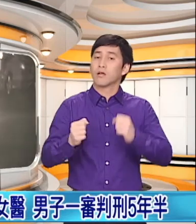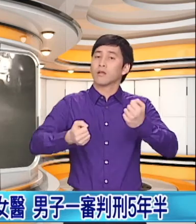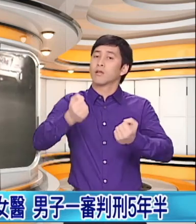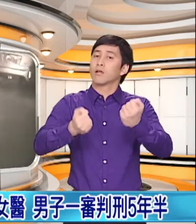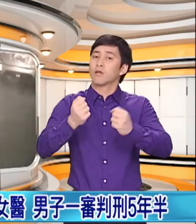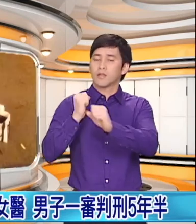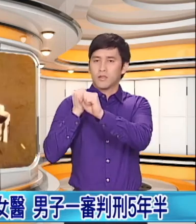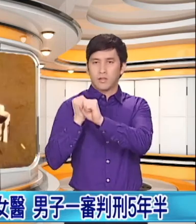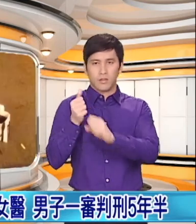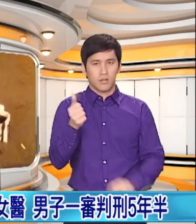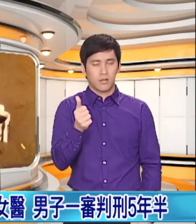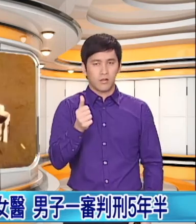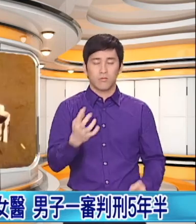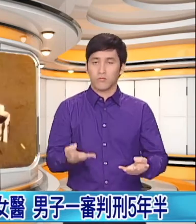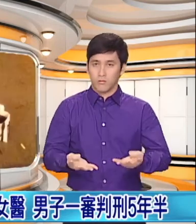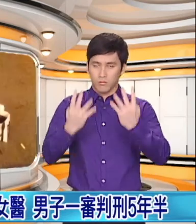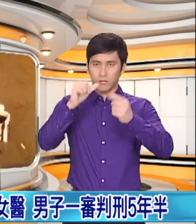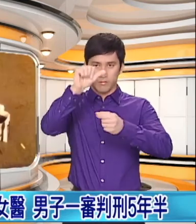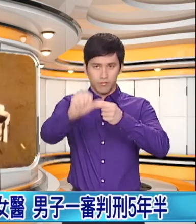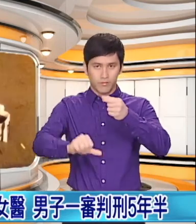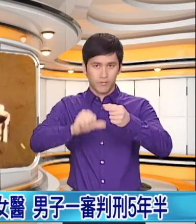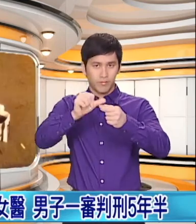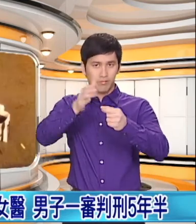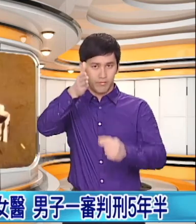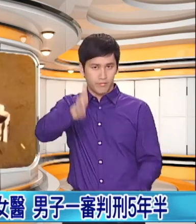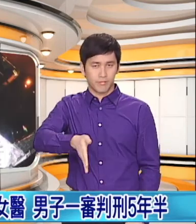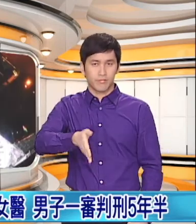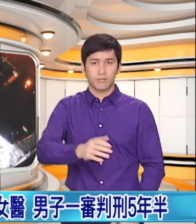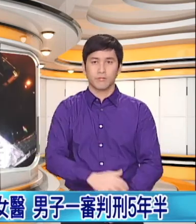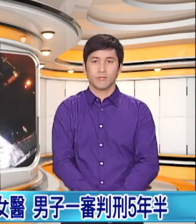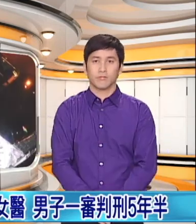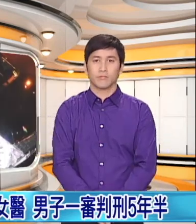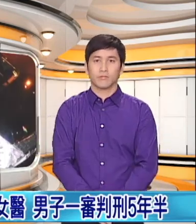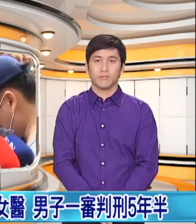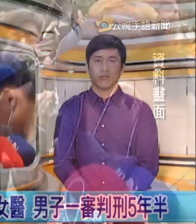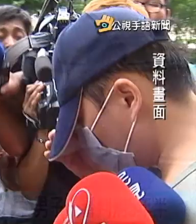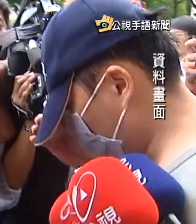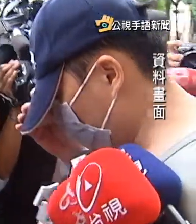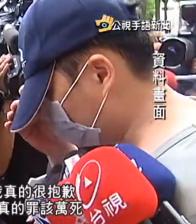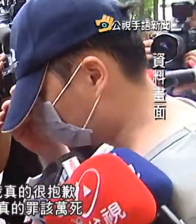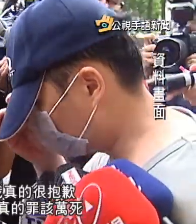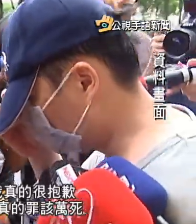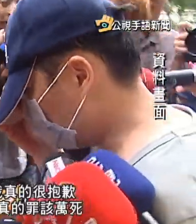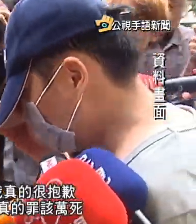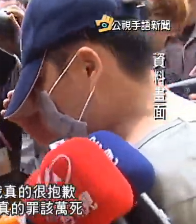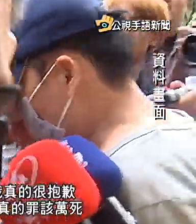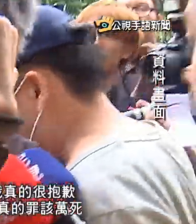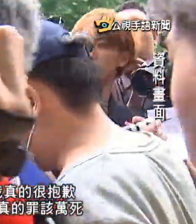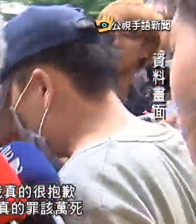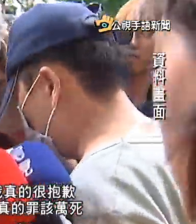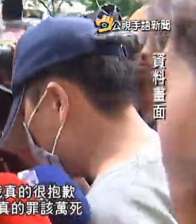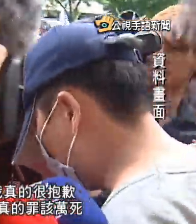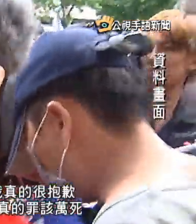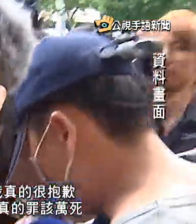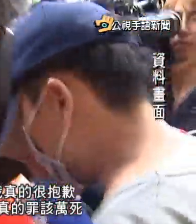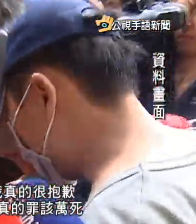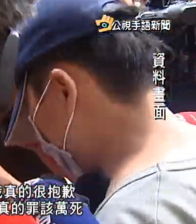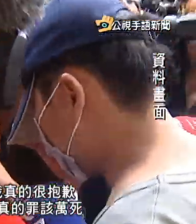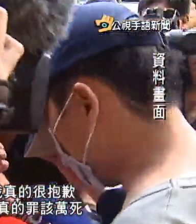告詹振山被判刑五年半。 我真的很抱歉，我真的罪该万死，真的。 面对镜头一再